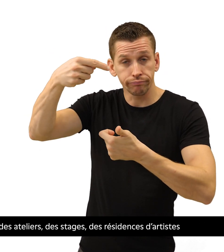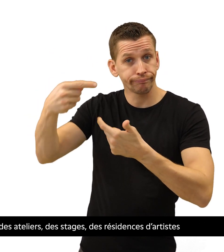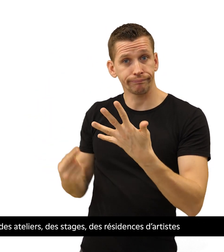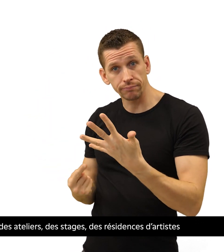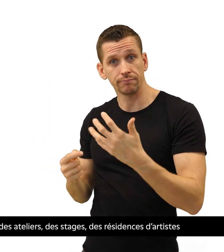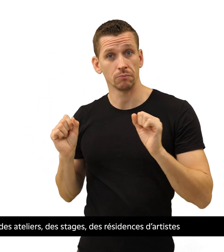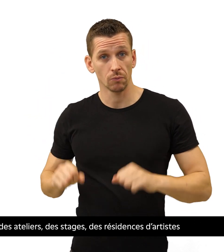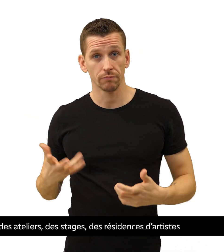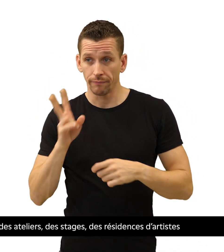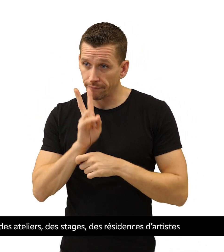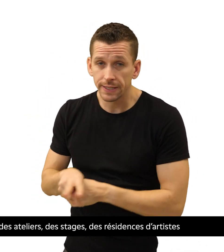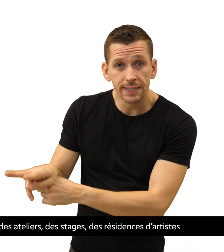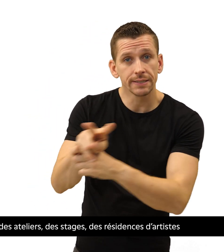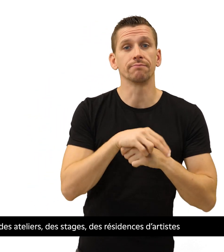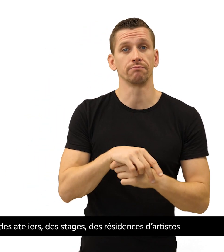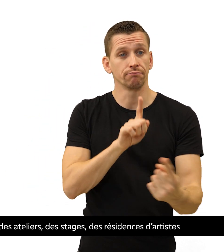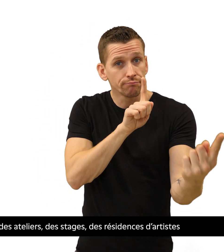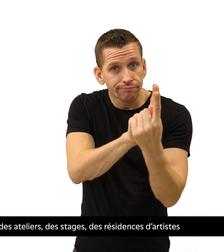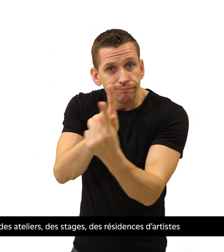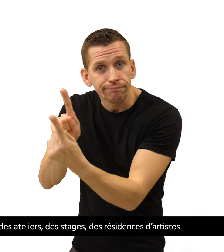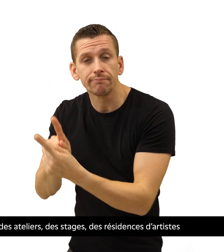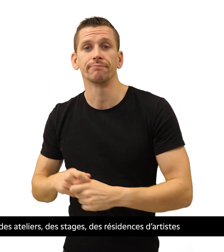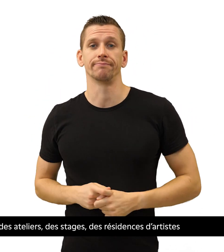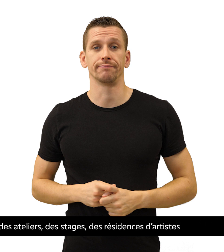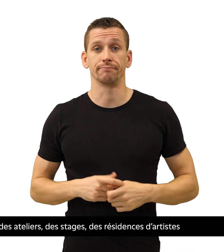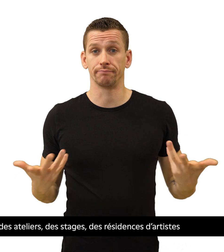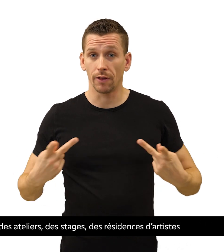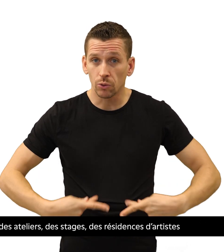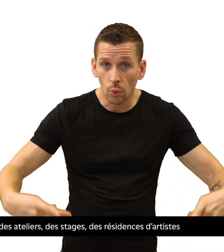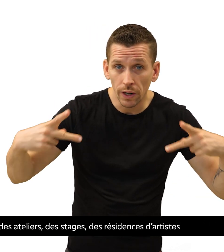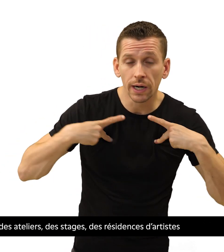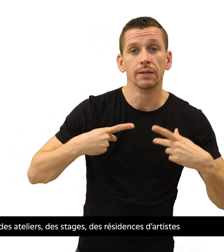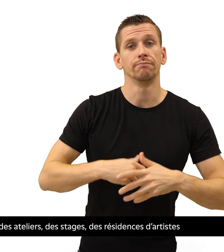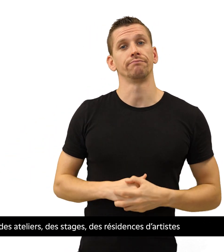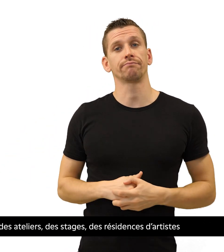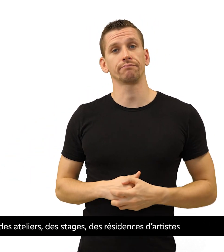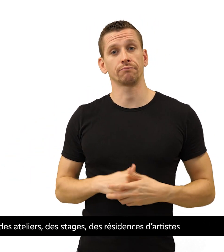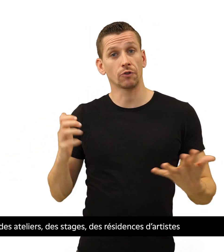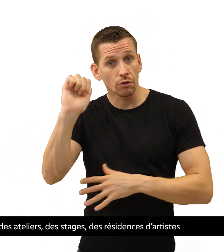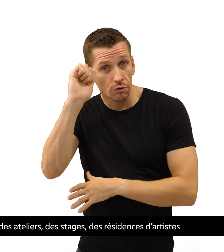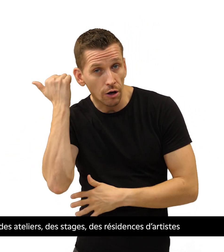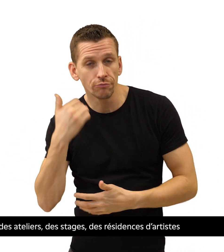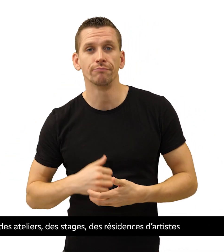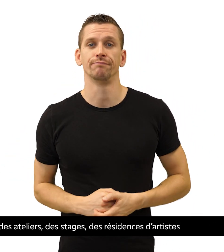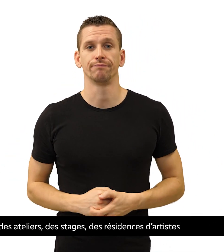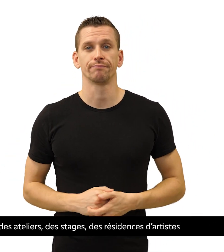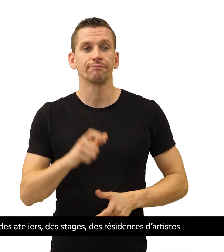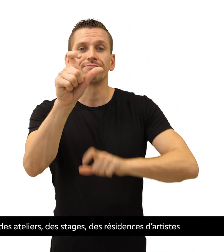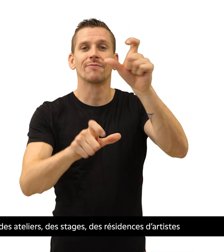Des visites, des rendez-vous, des ateliers, des stages, des